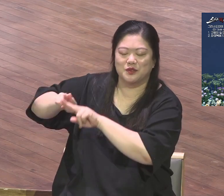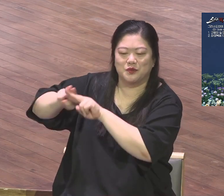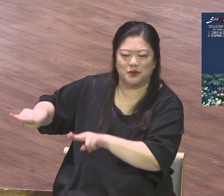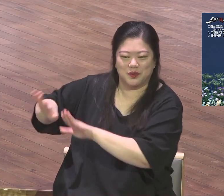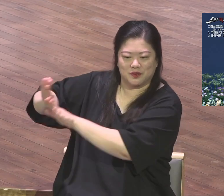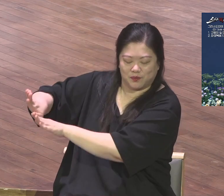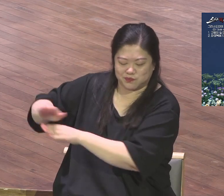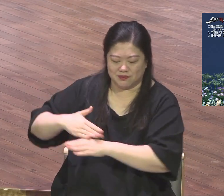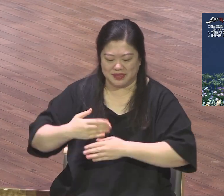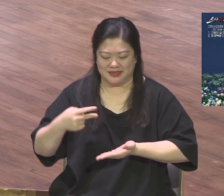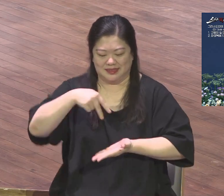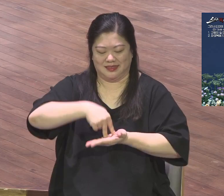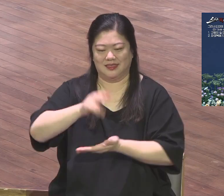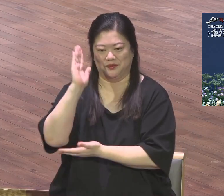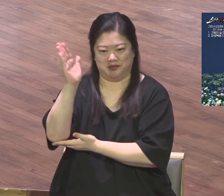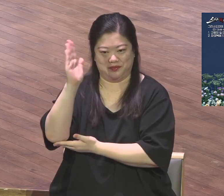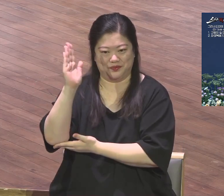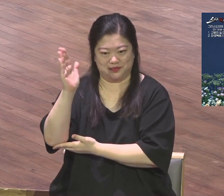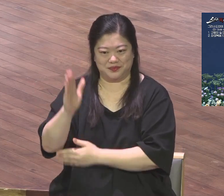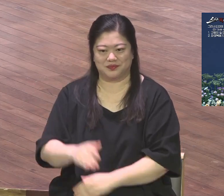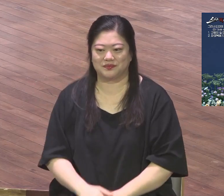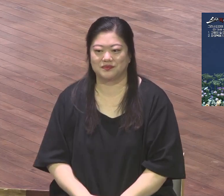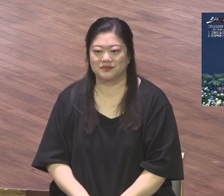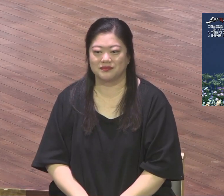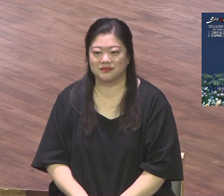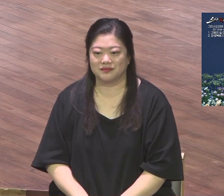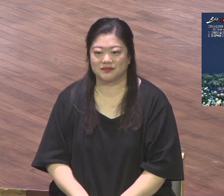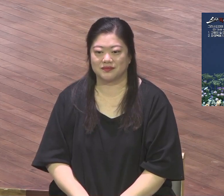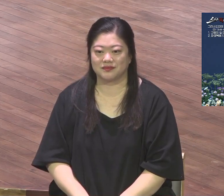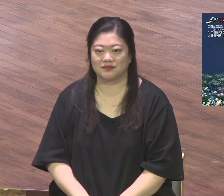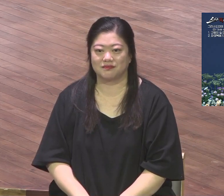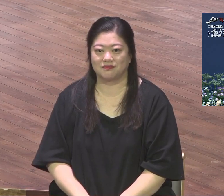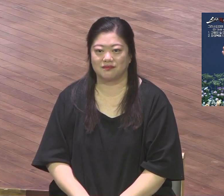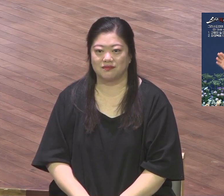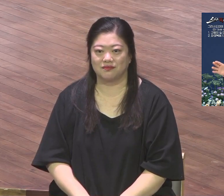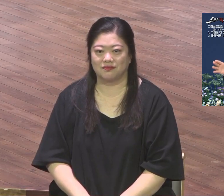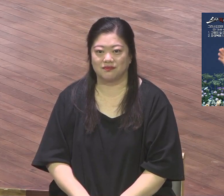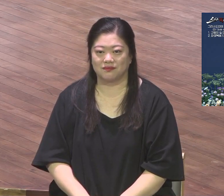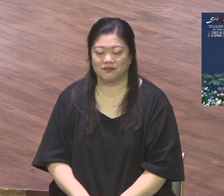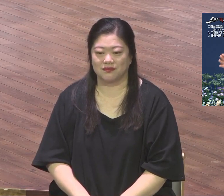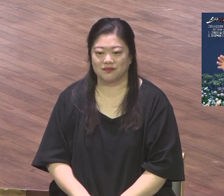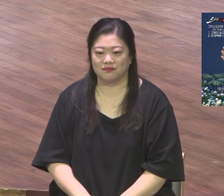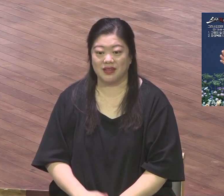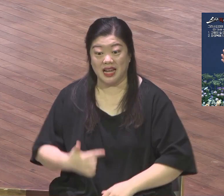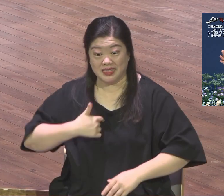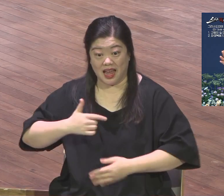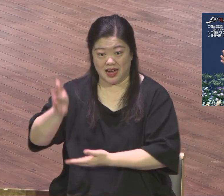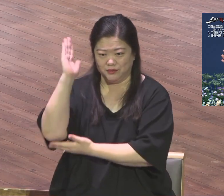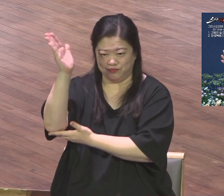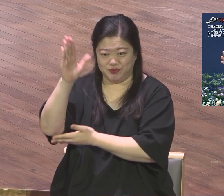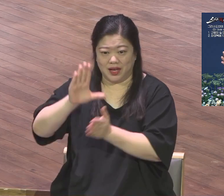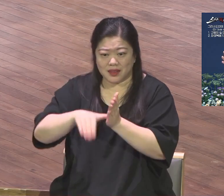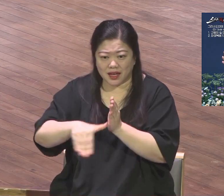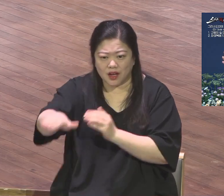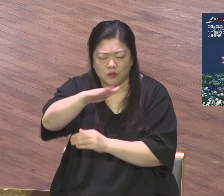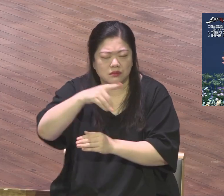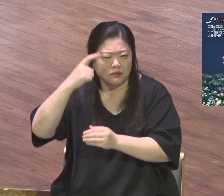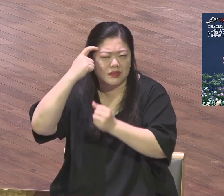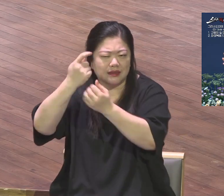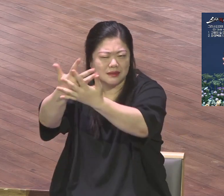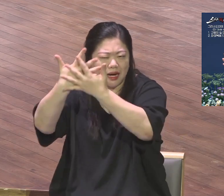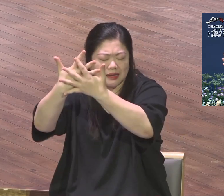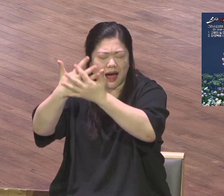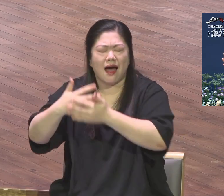강단에서 잠깐 얘기를 하겠습니다. 잘 아시니까 여러분들이 스스로 이렇게 앞에다가 칠판을 두고 그림을 그린다고